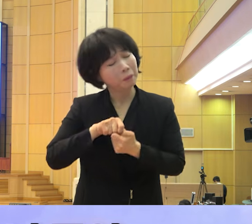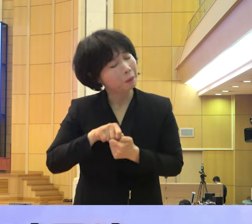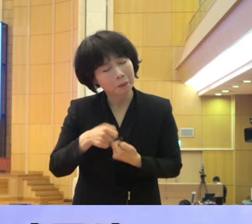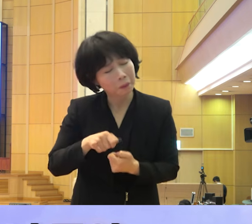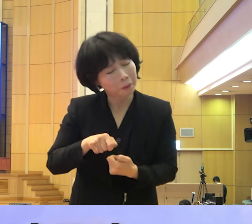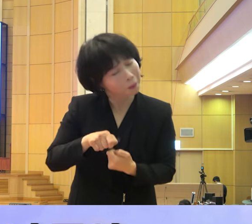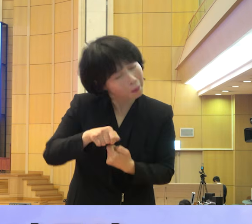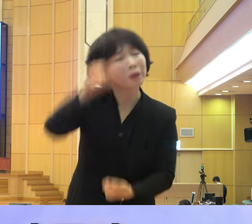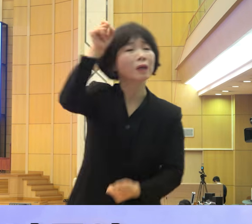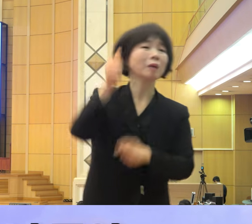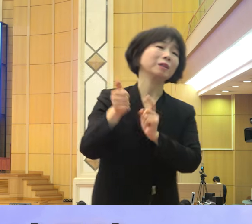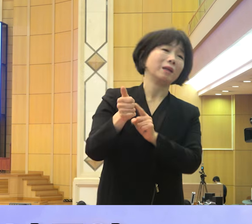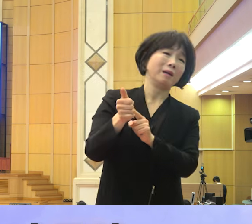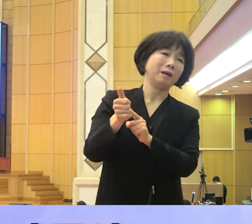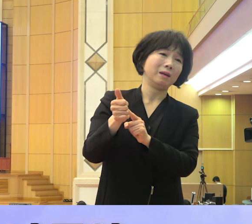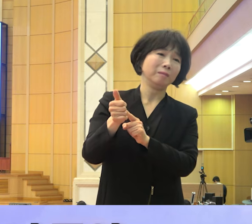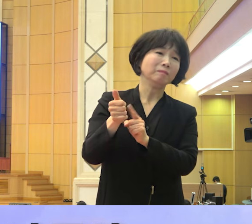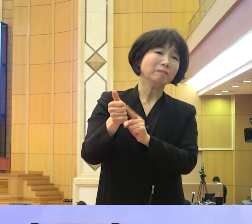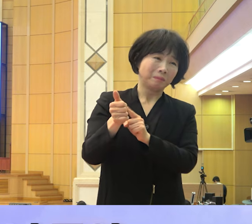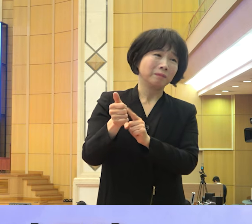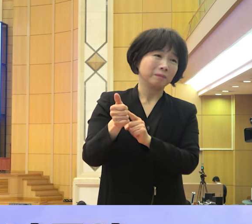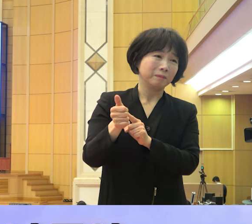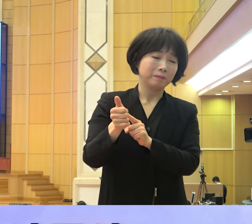당시에 하나님을